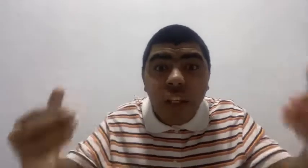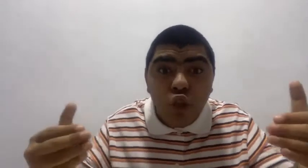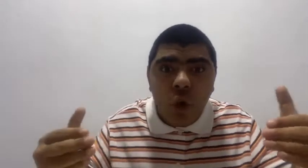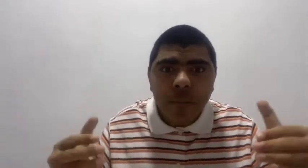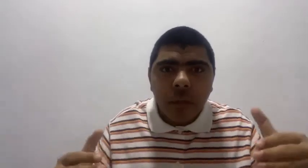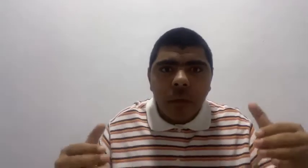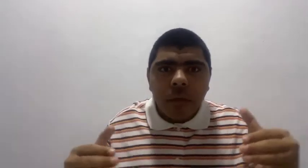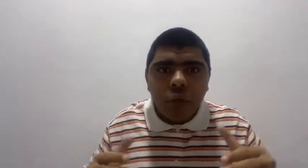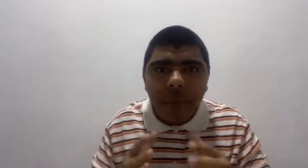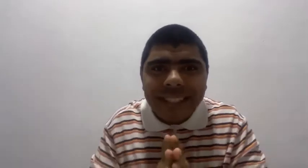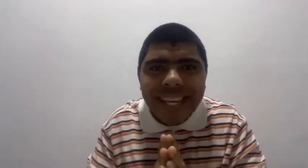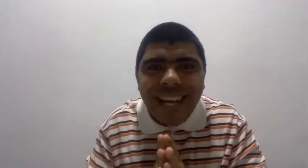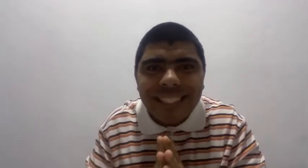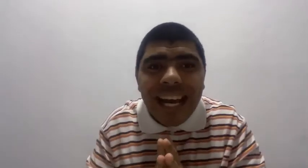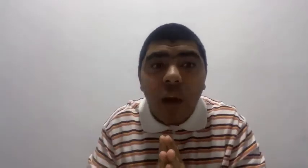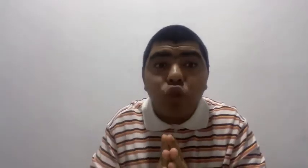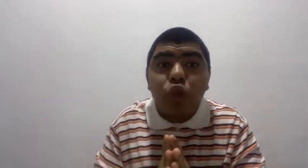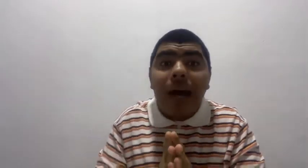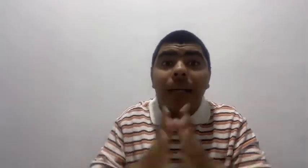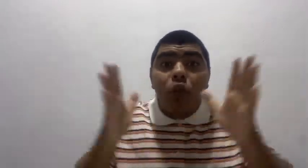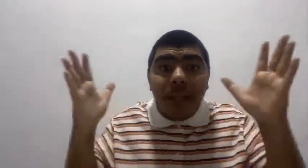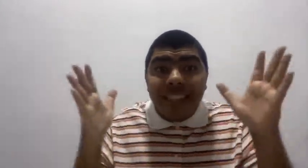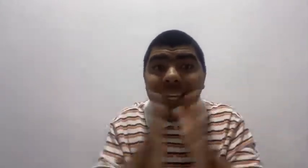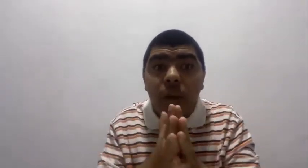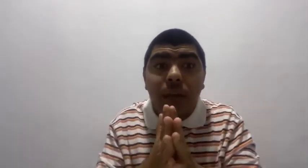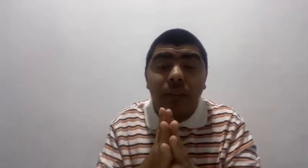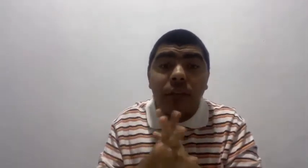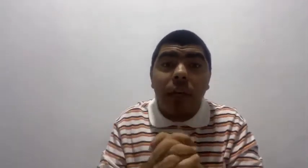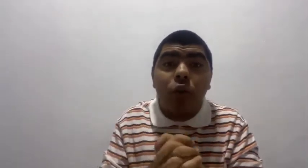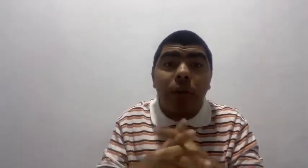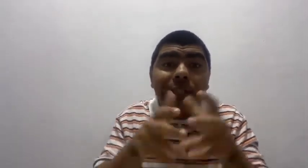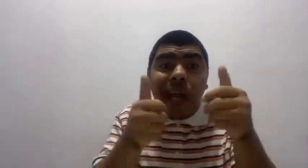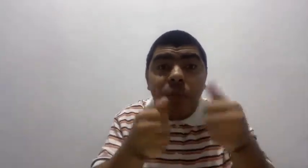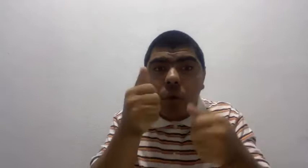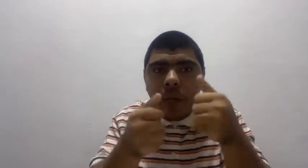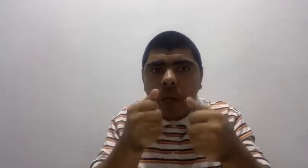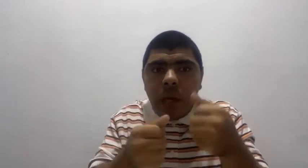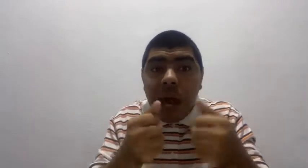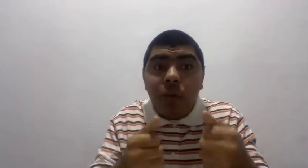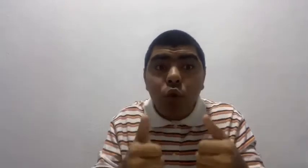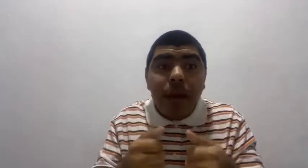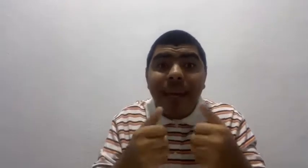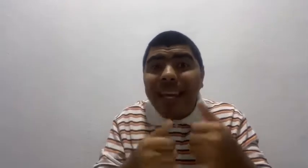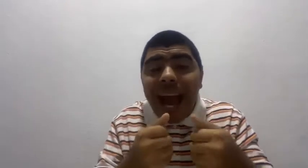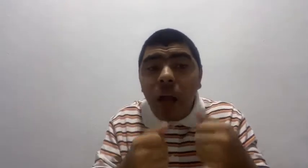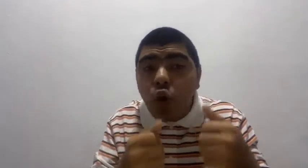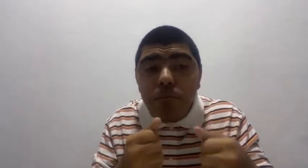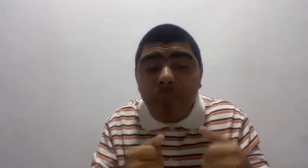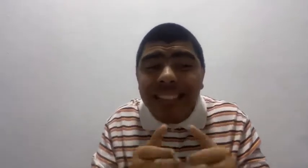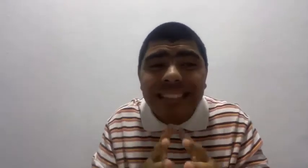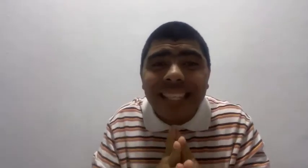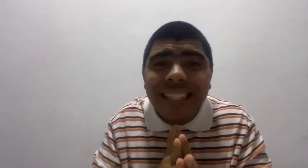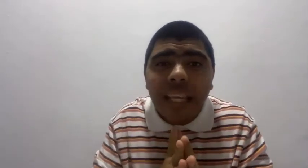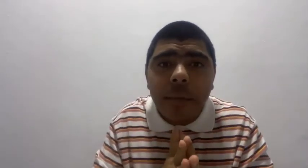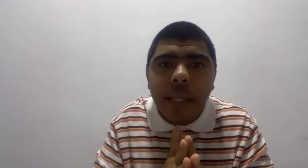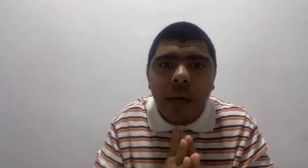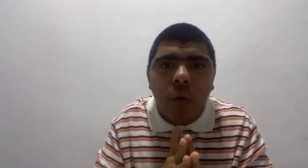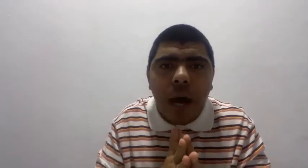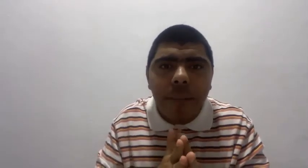niño. Dios bendiga a Sara González. Dios bendiga a los que se siguen conectando. Ayúdeme a compartir este video. Amén.